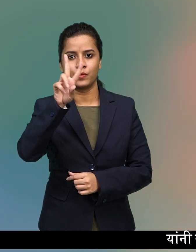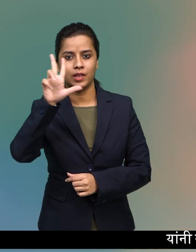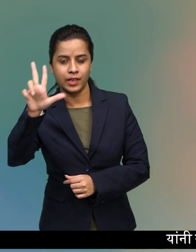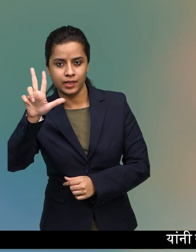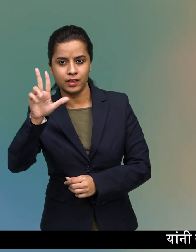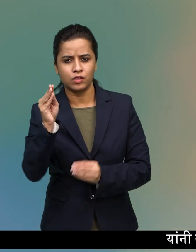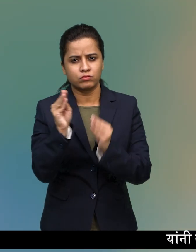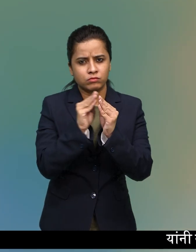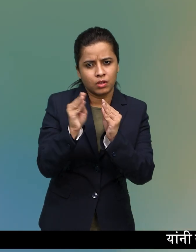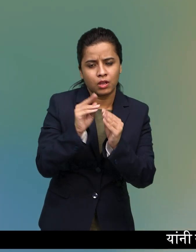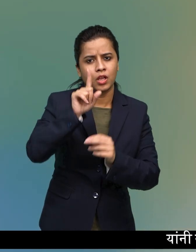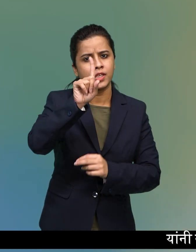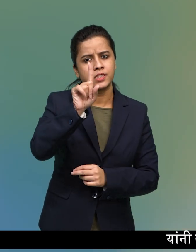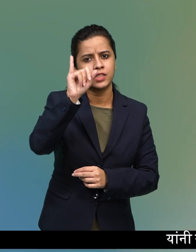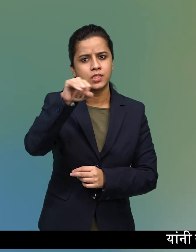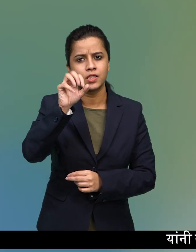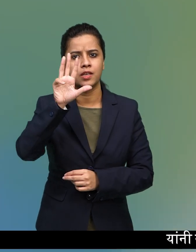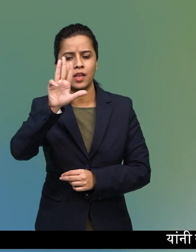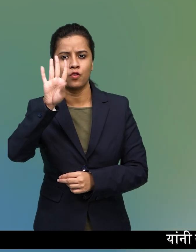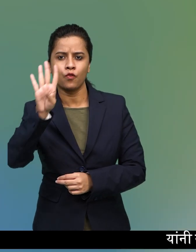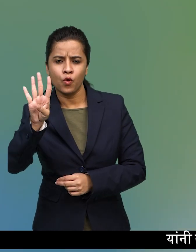यांनी सूक्ष्मदर्शकाच्या मदतीने